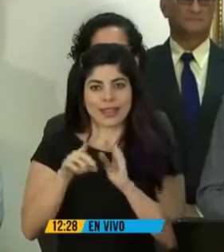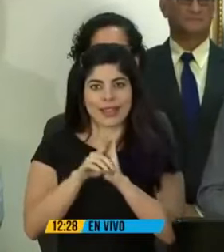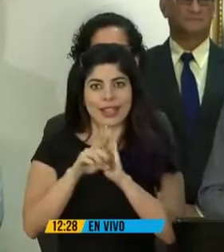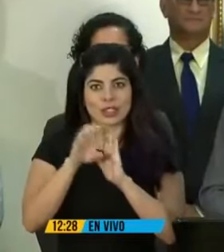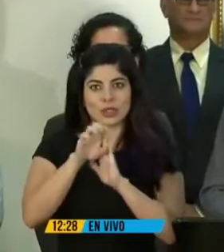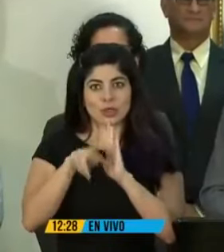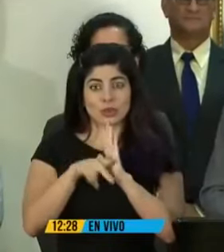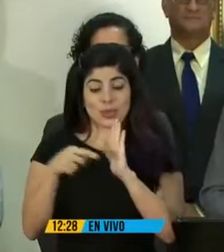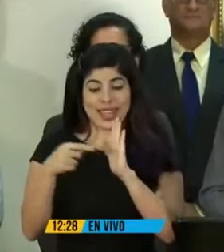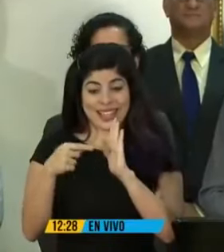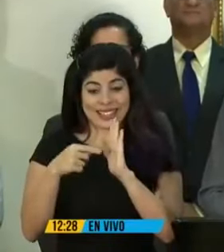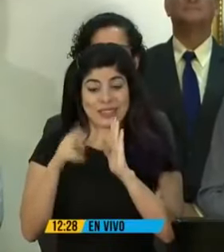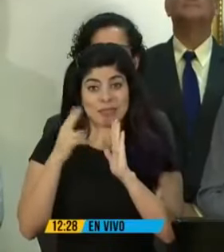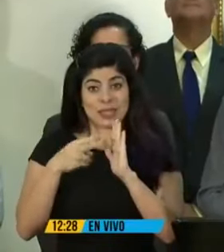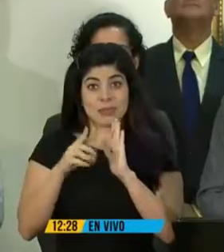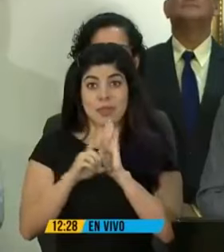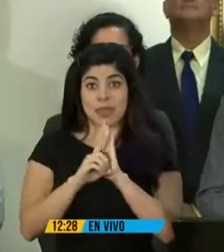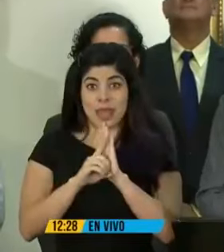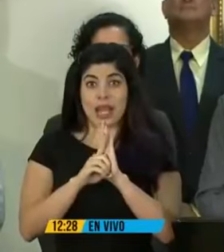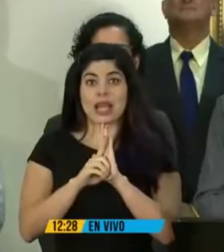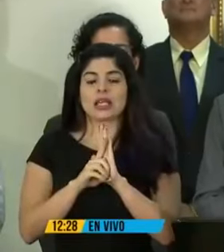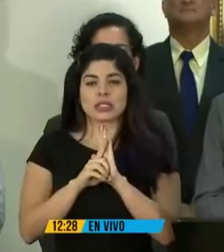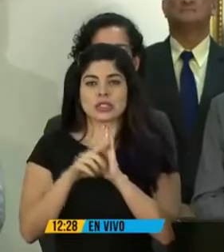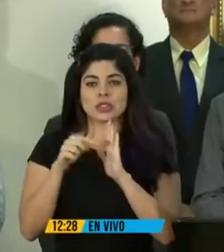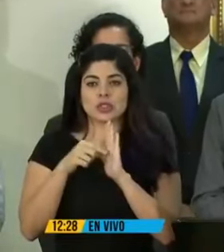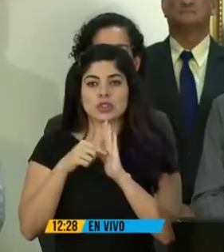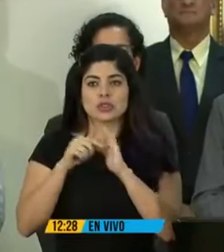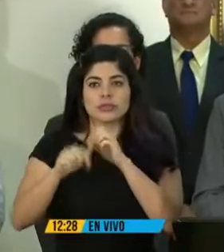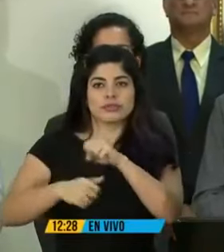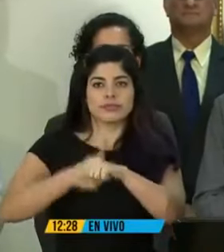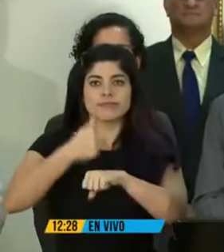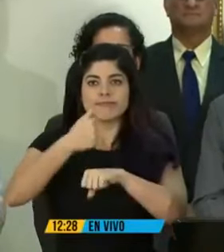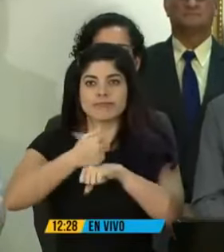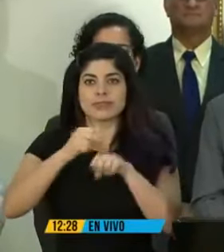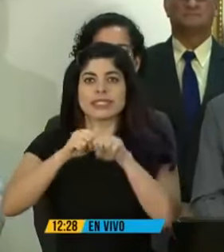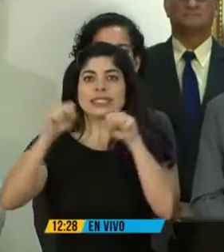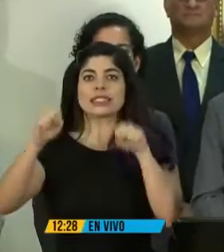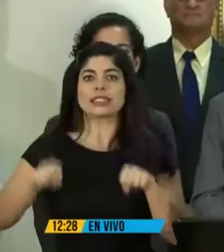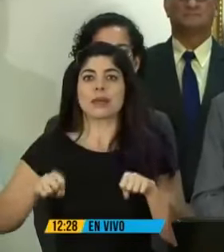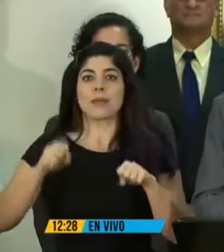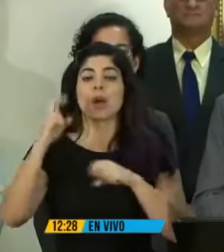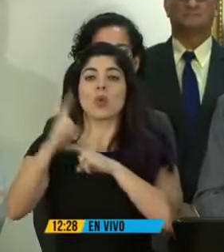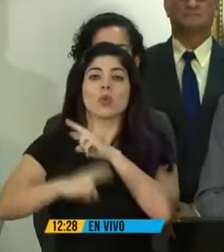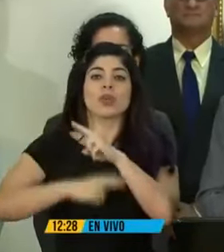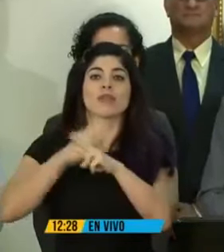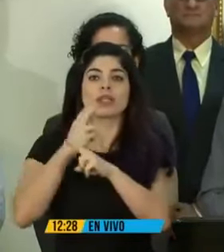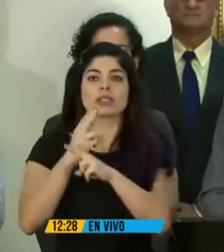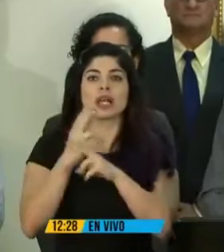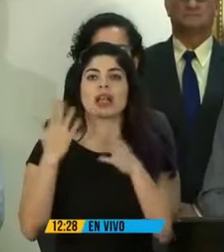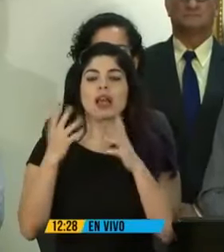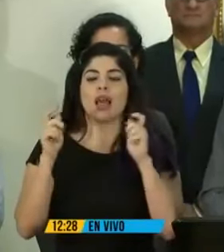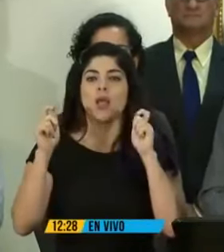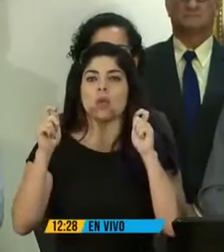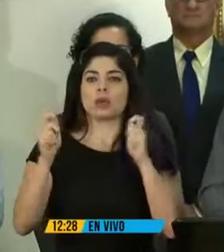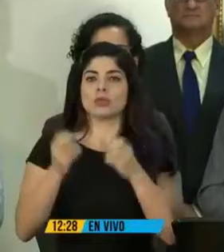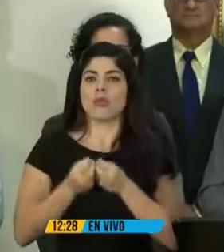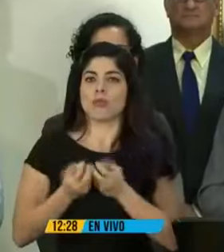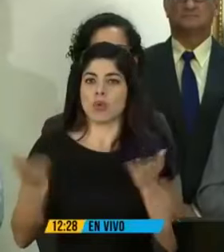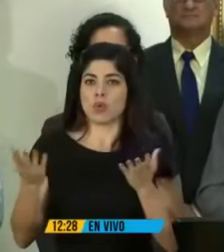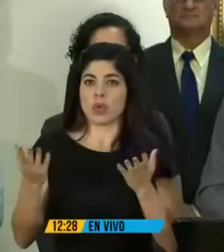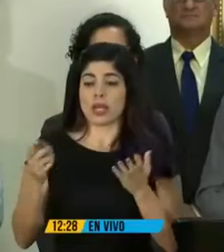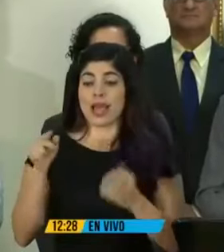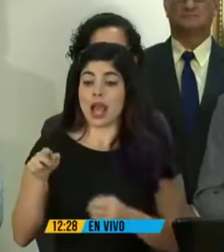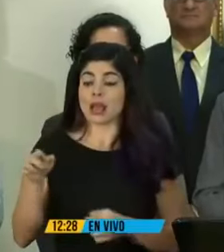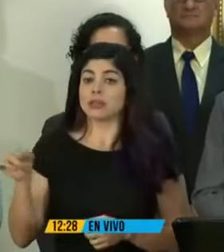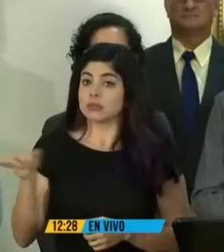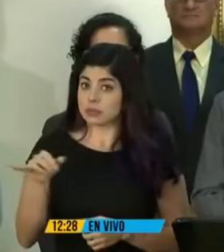Es este derecho constitucional lo que conformó un sistema universal de educación pública que es, a su